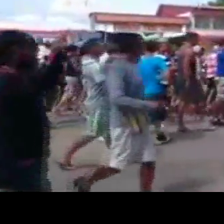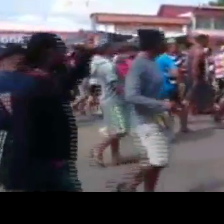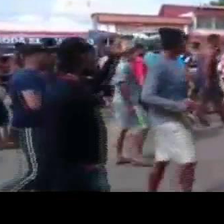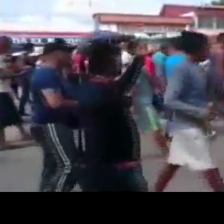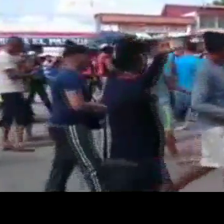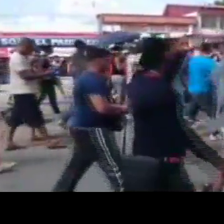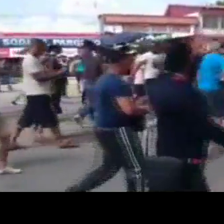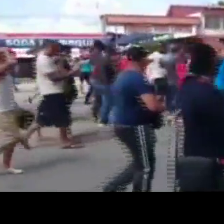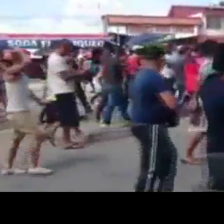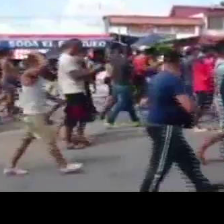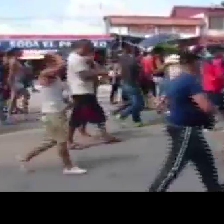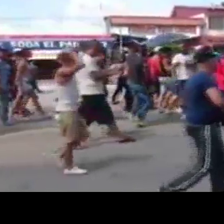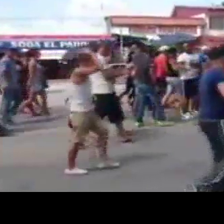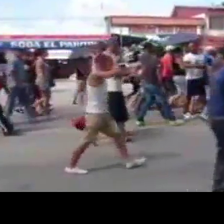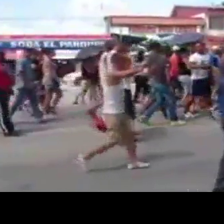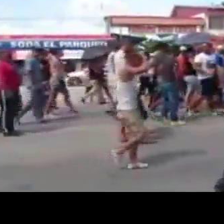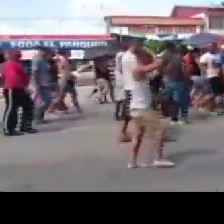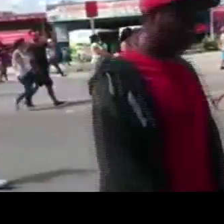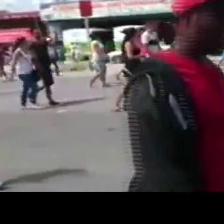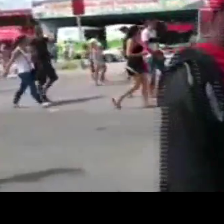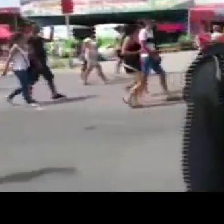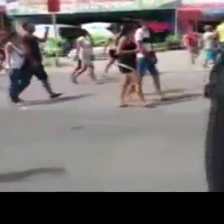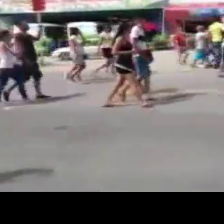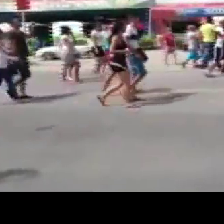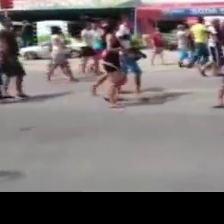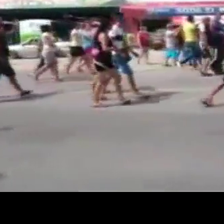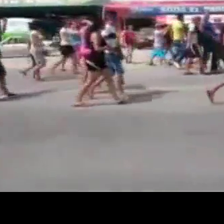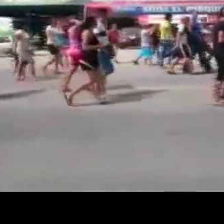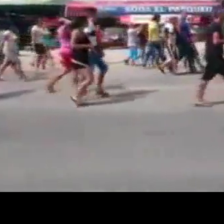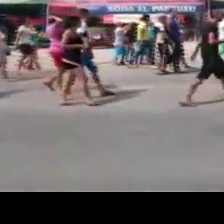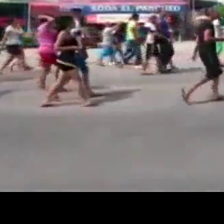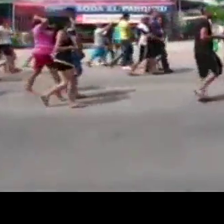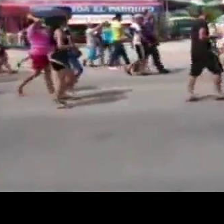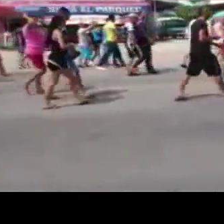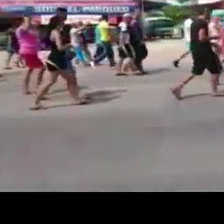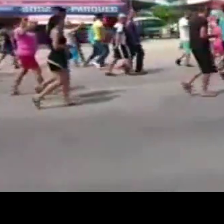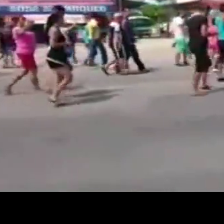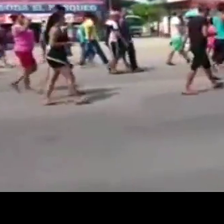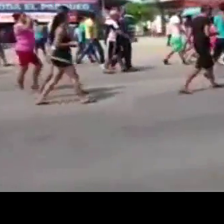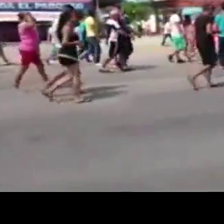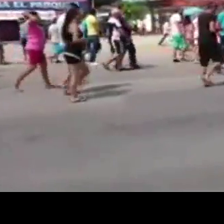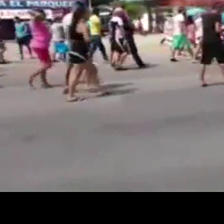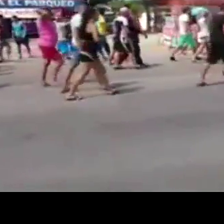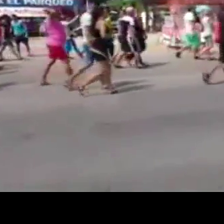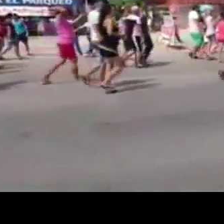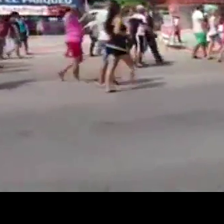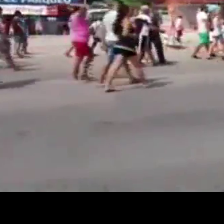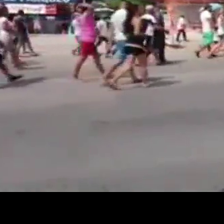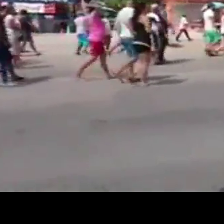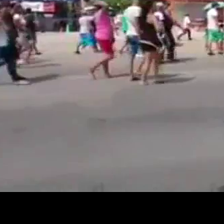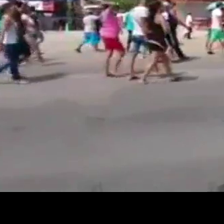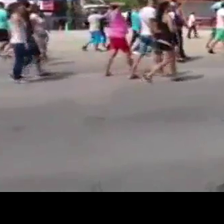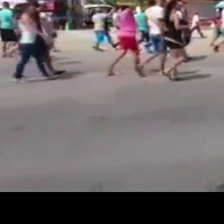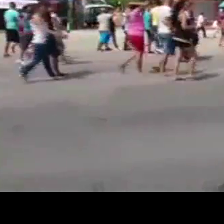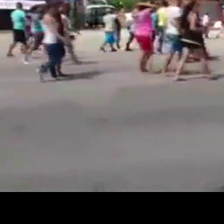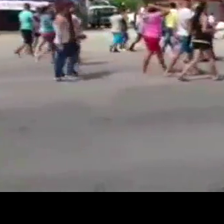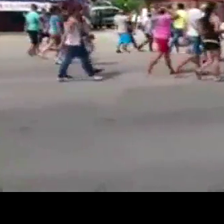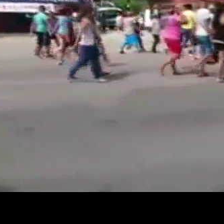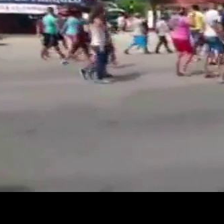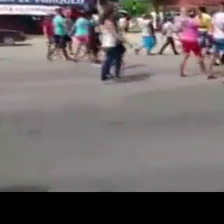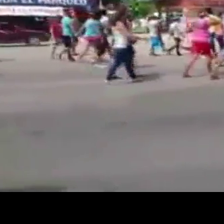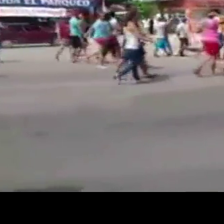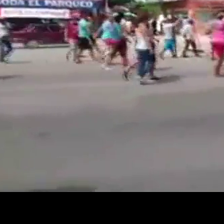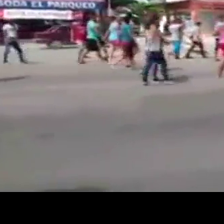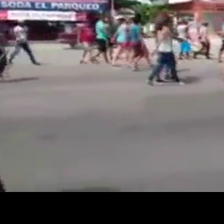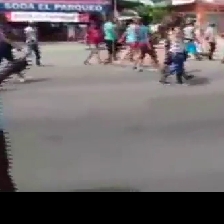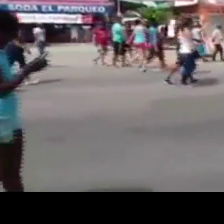detalle importante a tomar en cuenta es que estos cubanos no son regresados a Cuba, pues la medida que se toma de parte de los oficiales es la del rechazo y no la